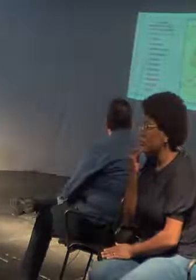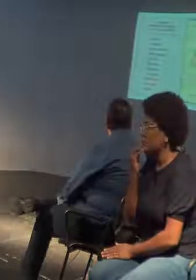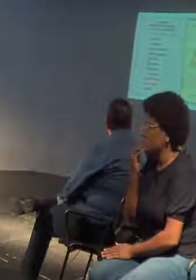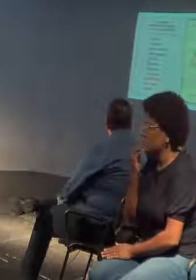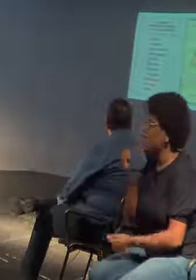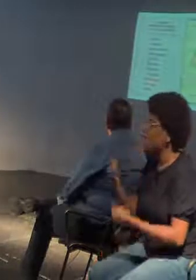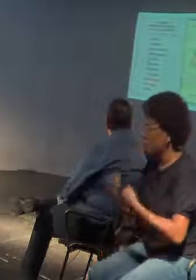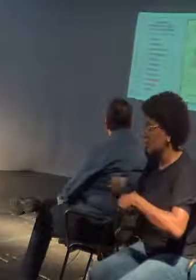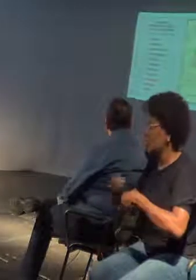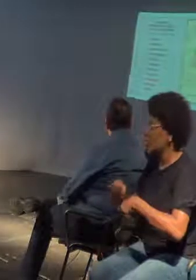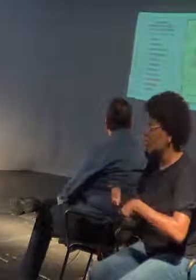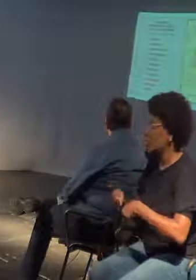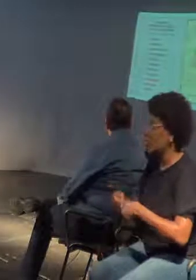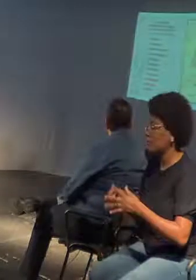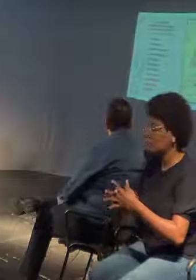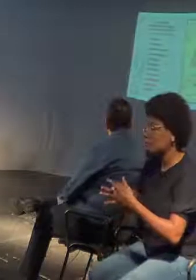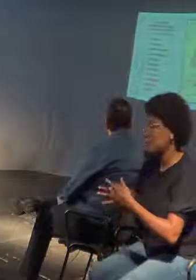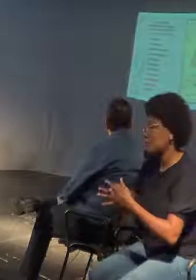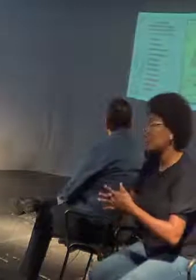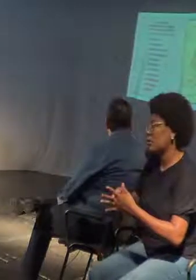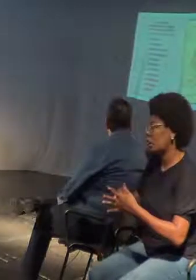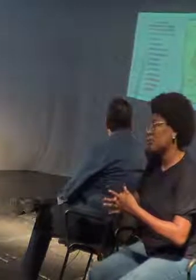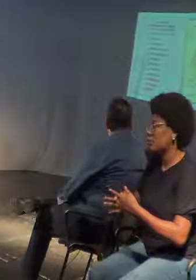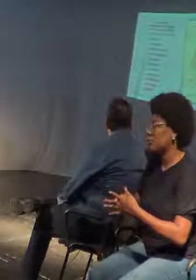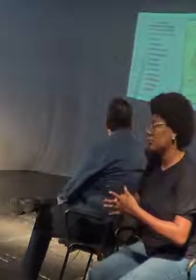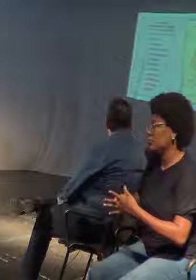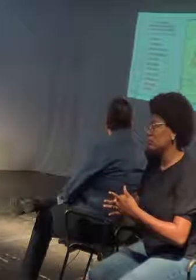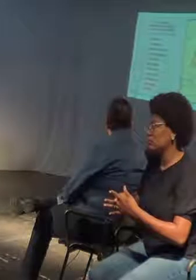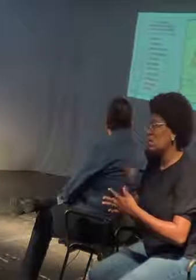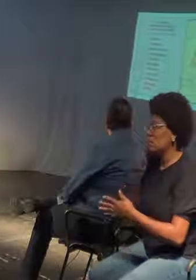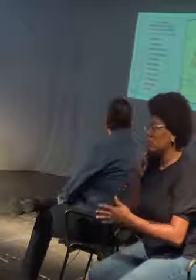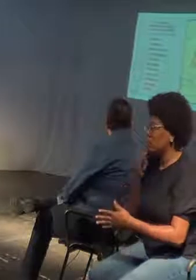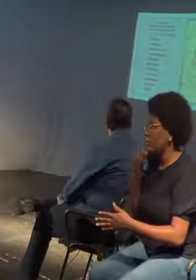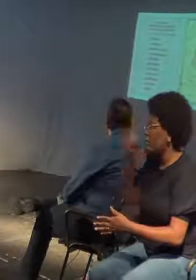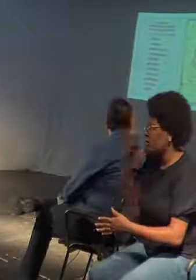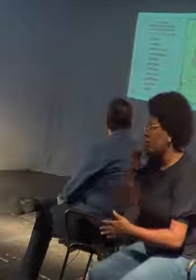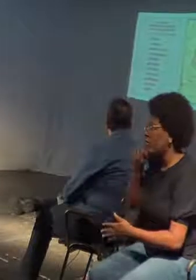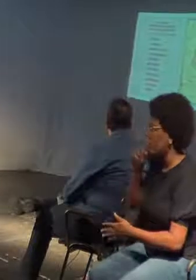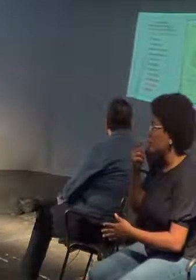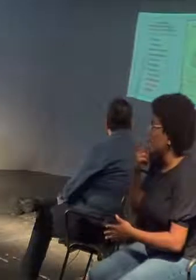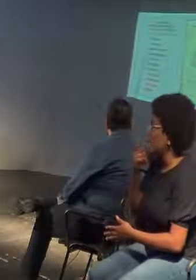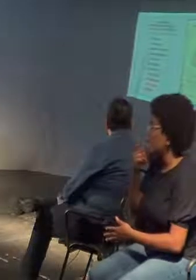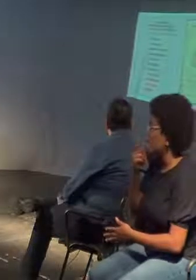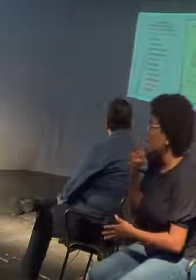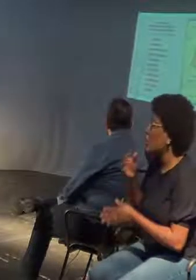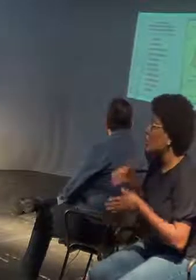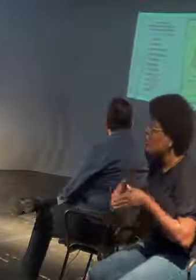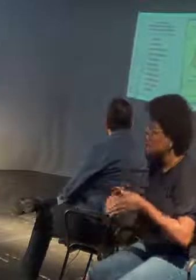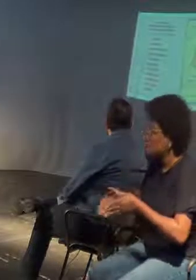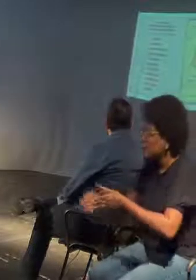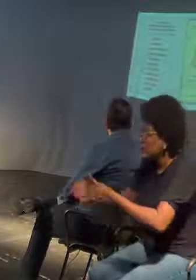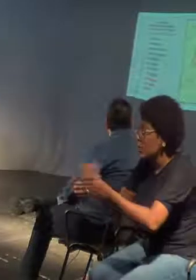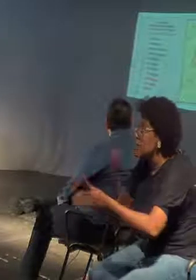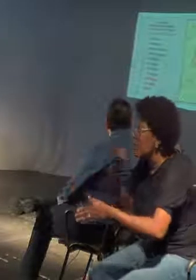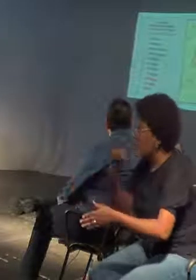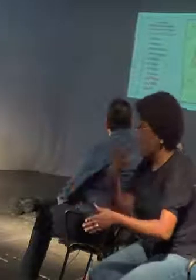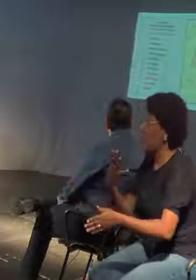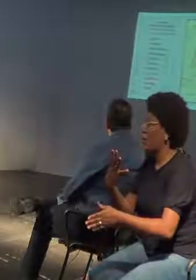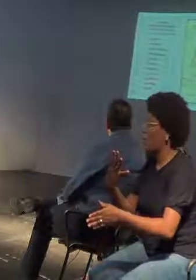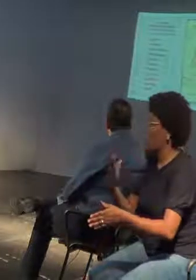Né? Poucas, mas tem. Né? E a gente pensa, aqui é um projeto, ó. Esse aqui é o projeto